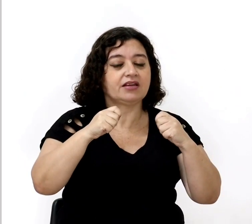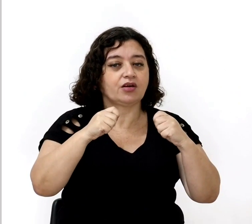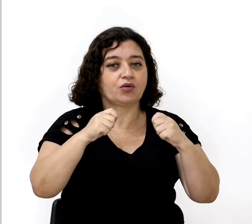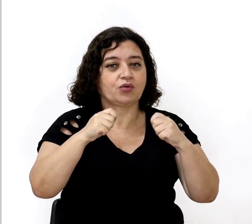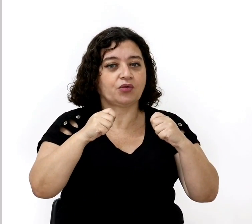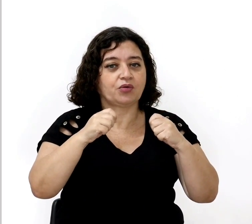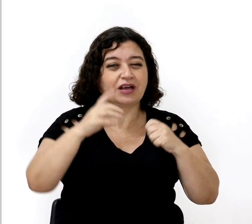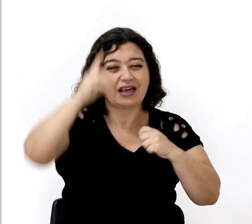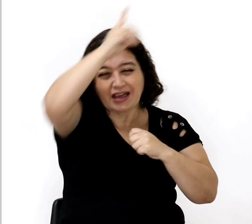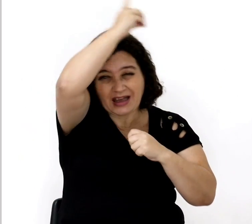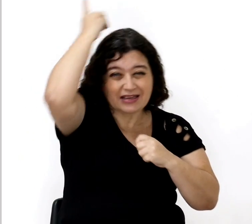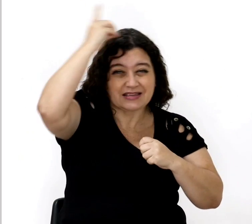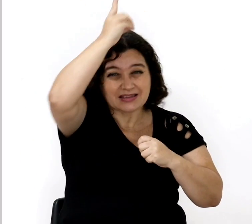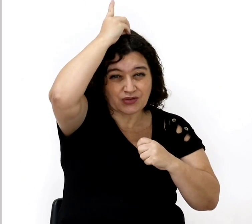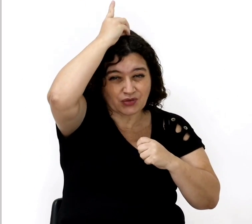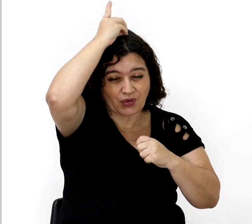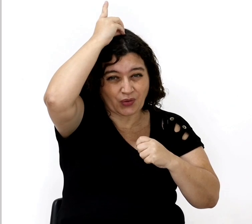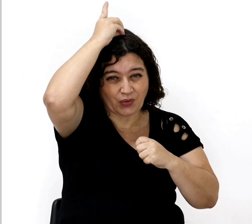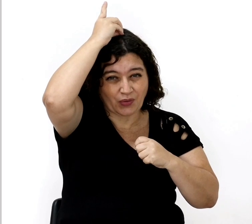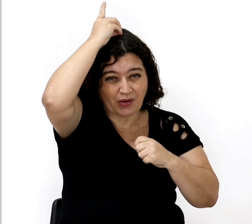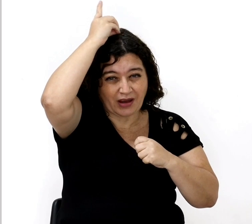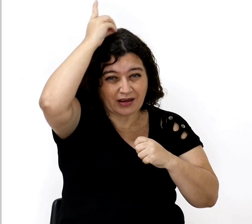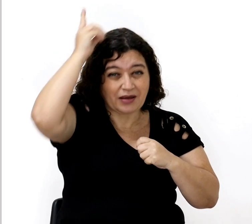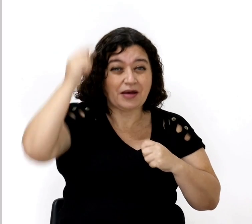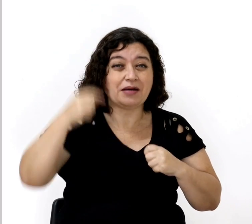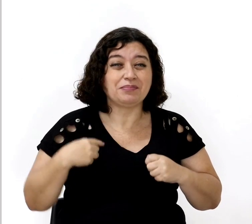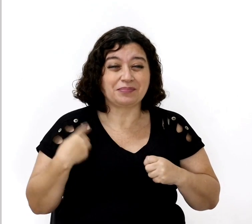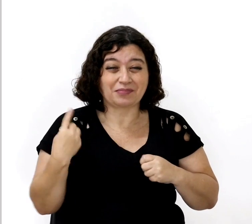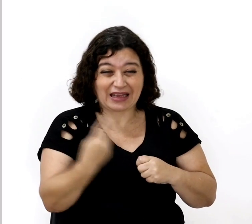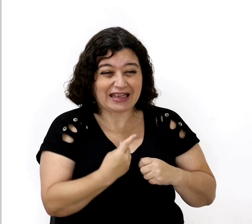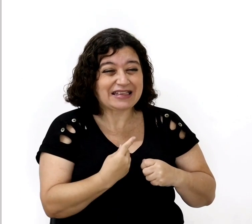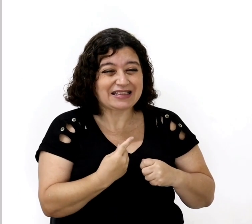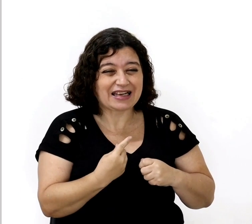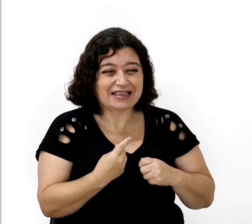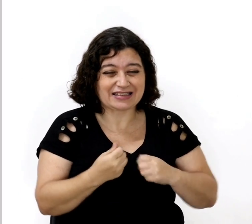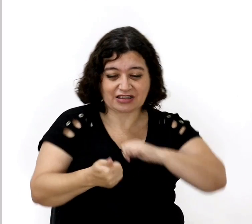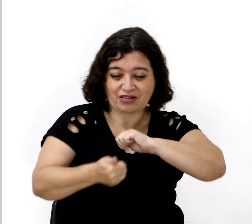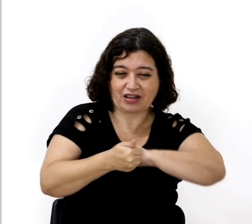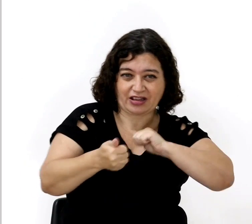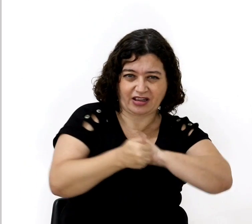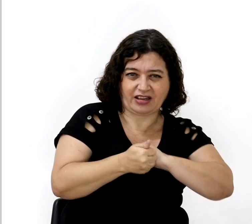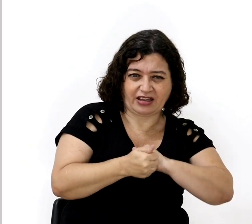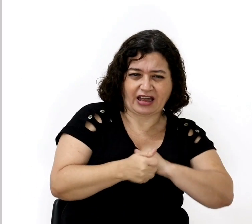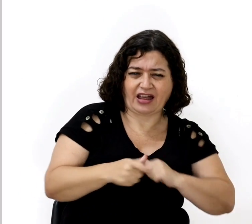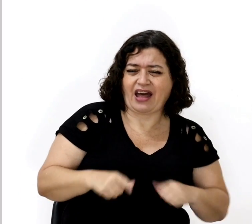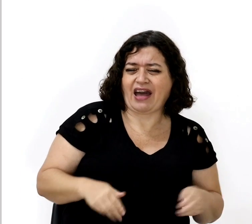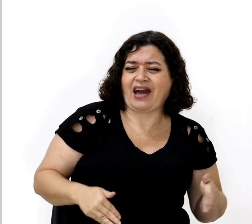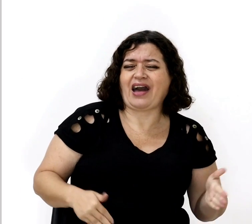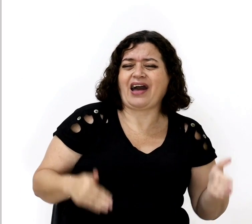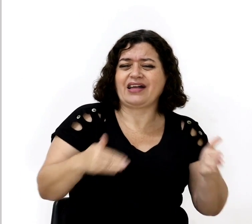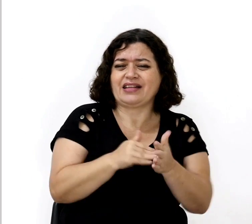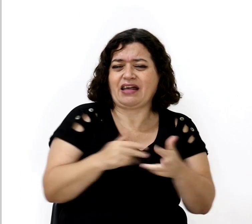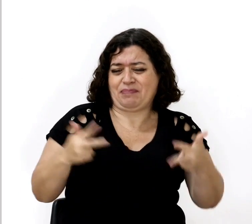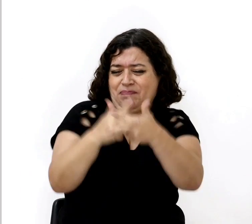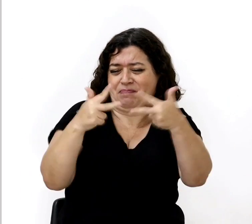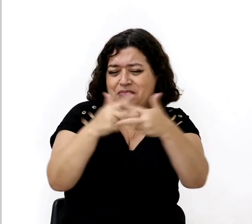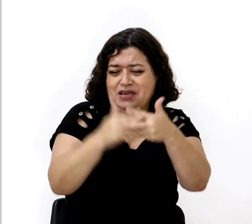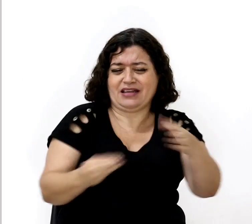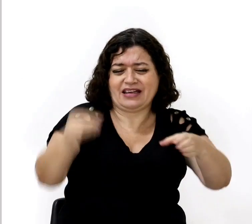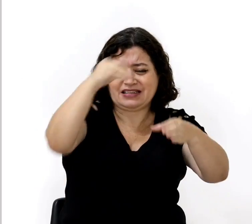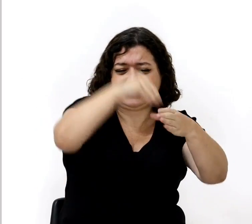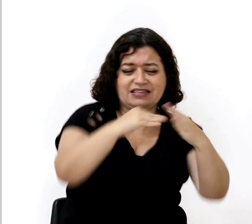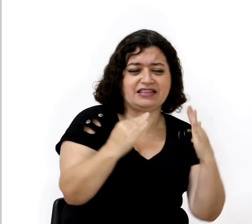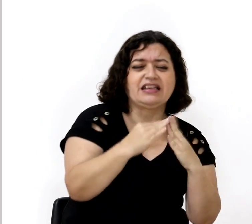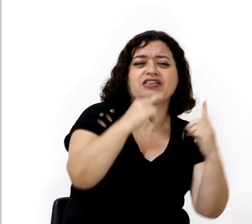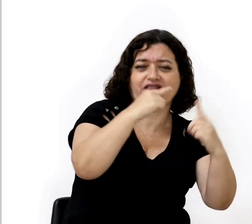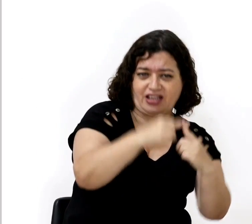esse talento, me deu essa habilidade para que eu exerça na direção do outro, eu acho que até umas brigas que tem na igreja diminui um pouco, né?